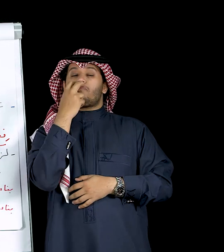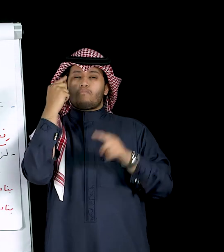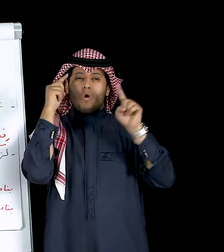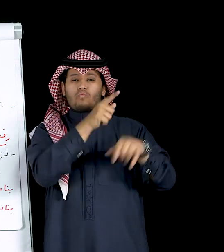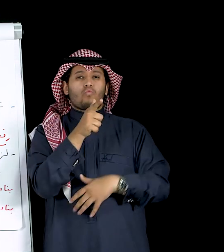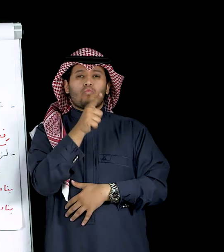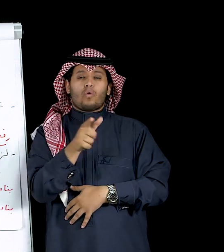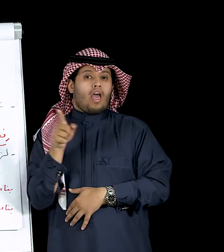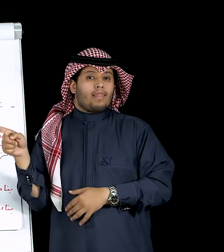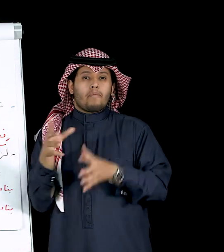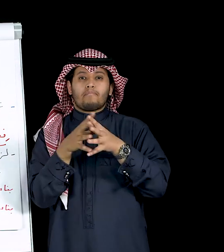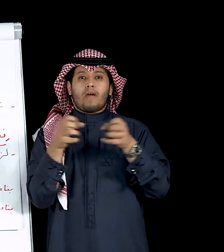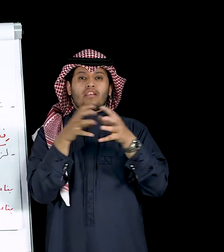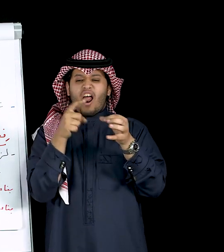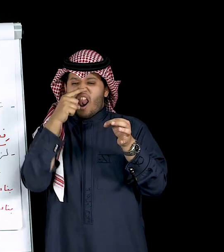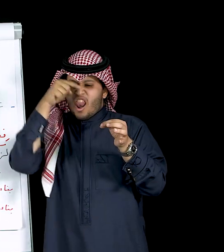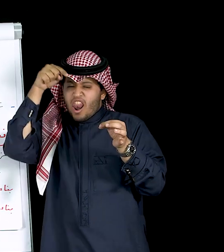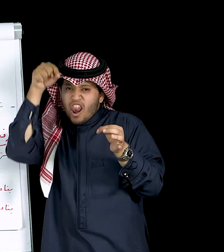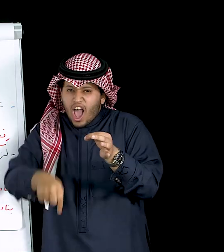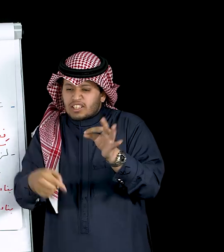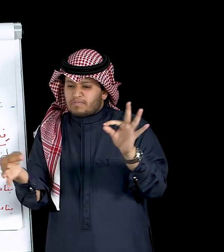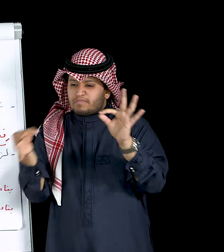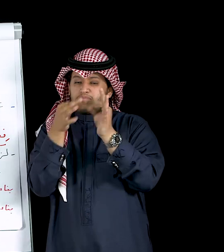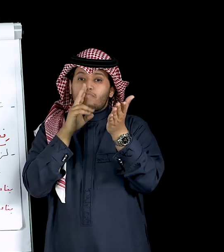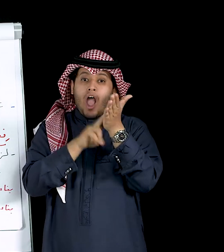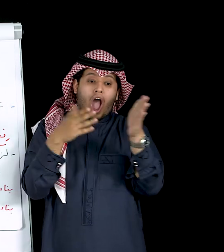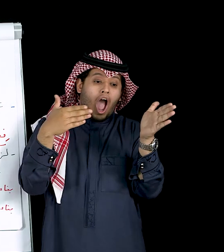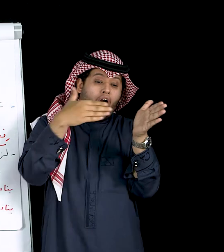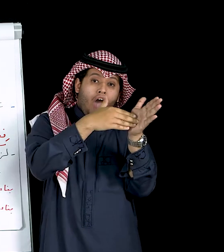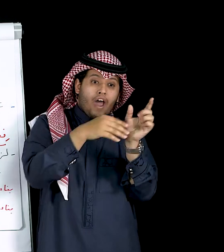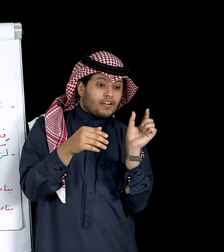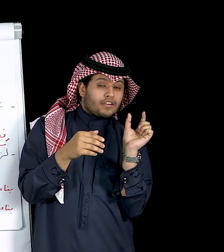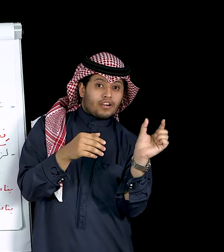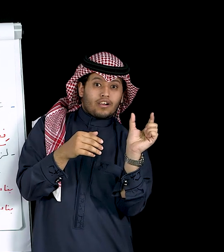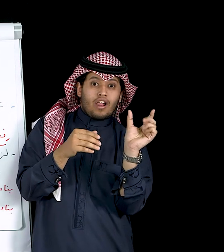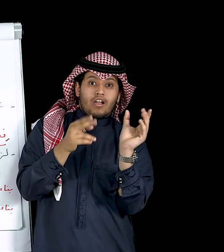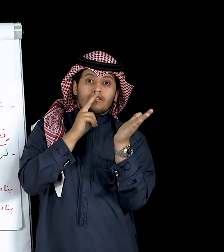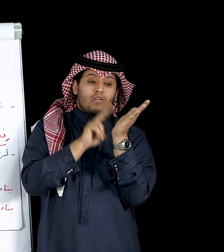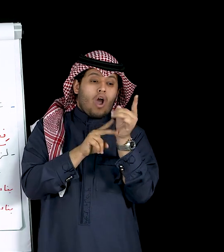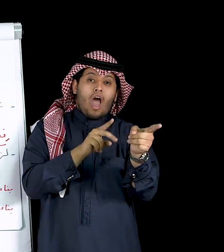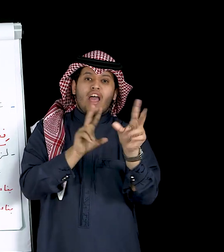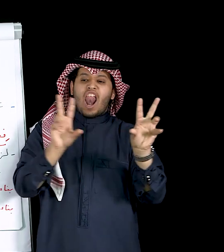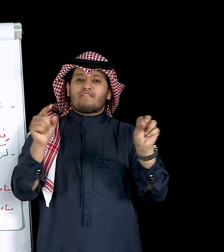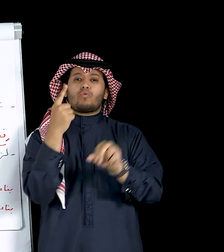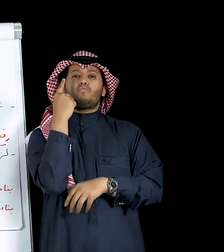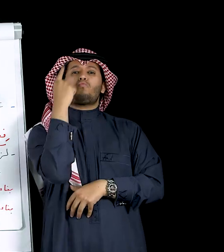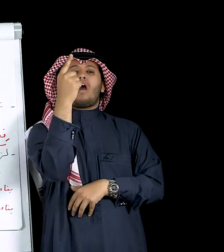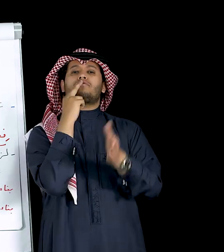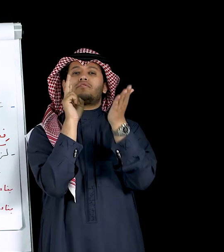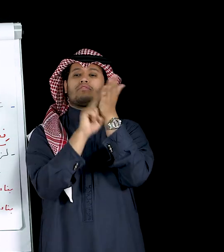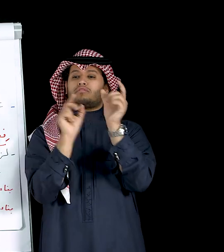بأنه لزوم أواخر الكلمات صيغة واحدة